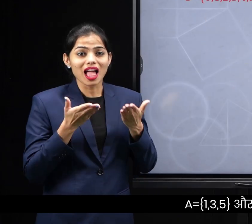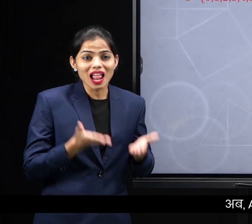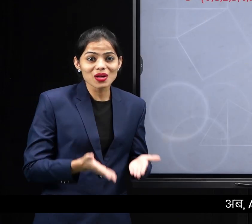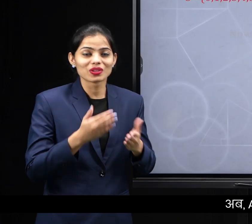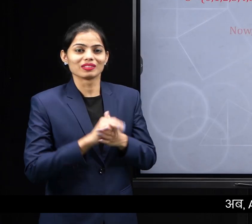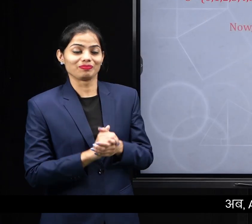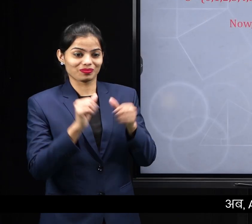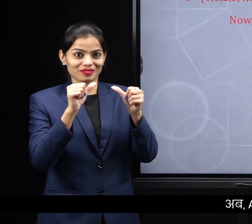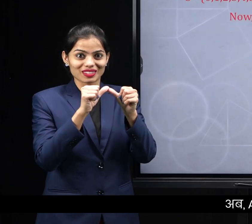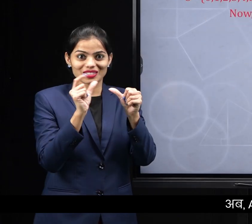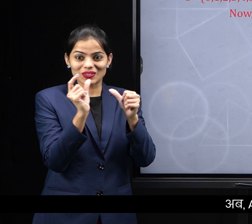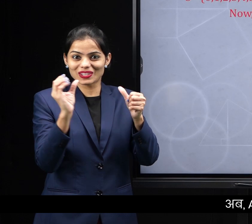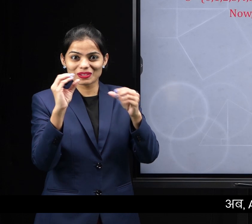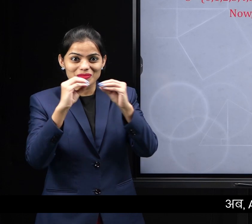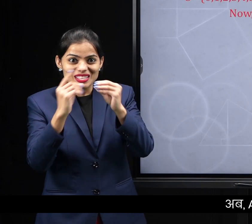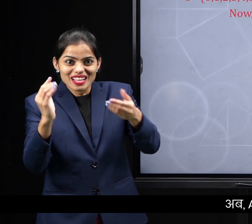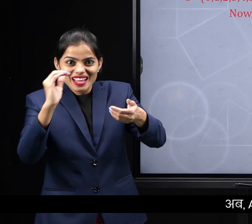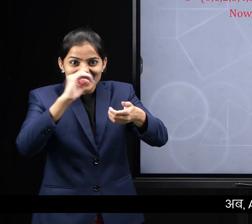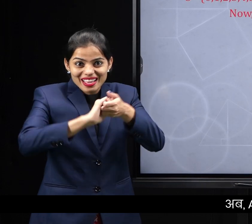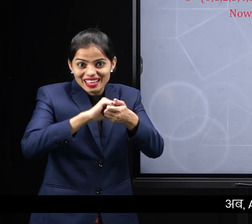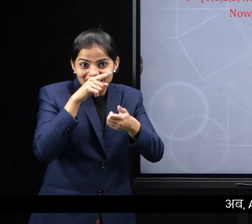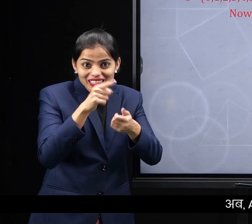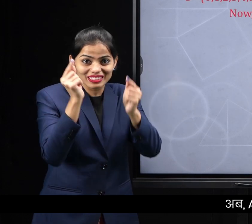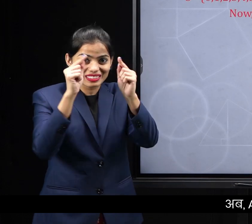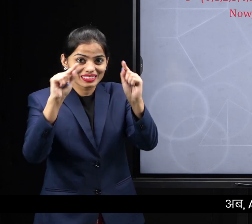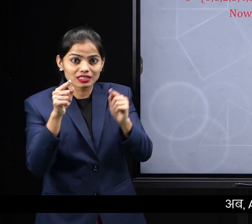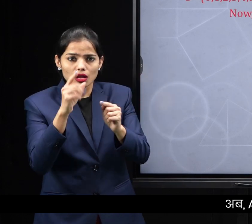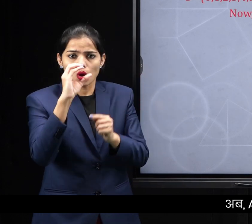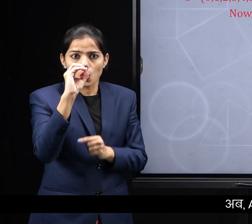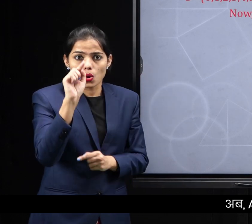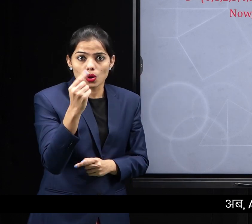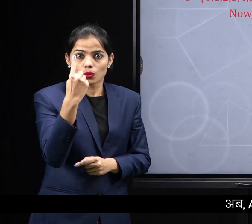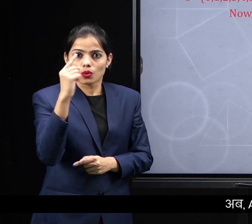अब A यूनियन B is equals to 0, 1, 3, 4, 5